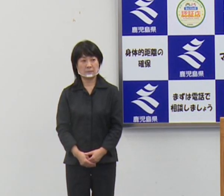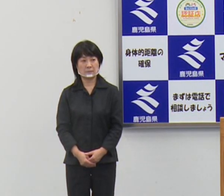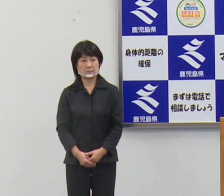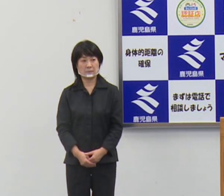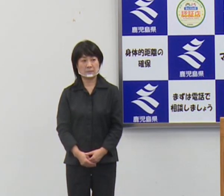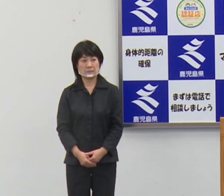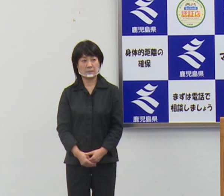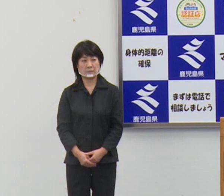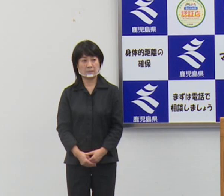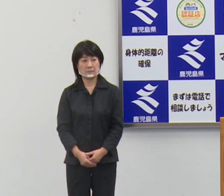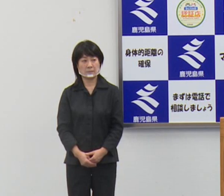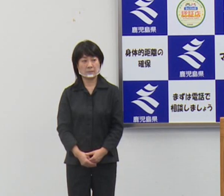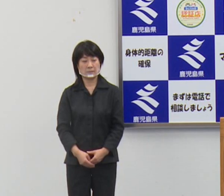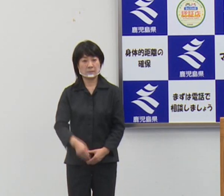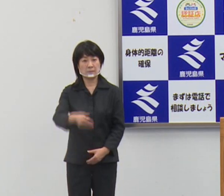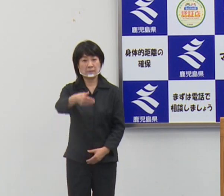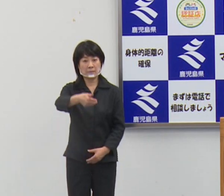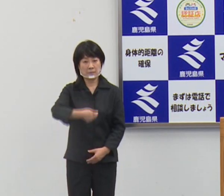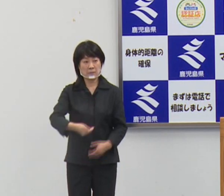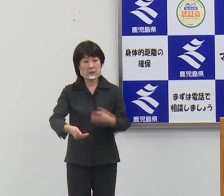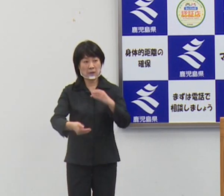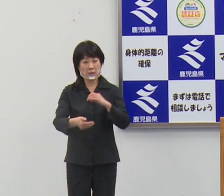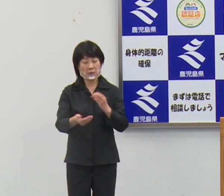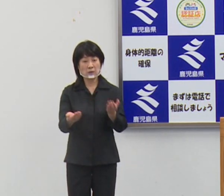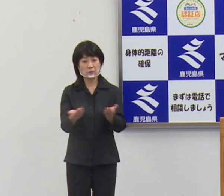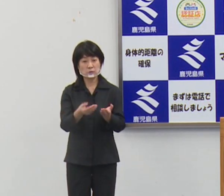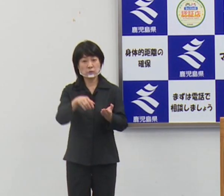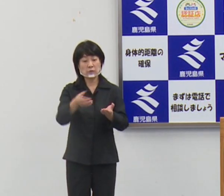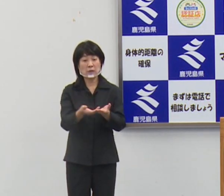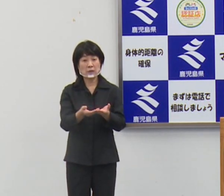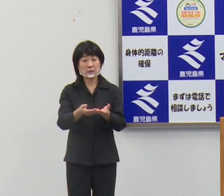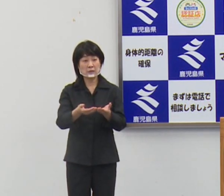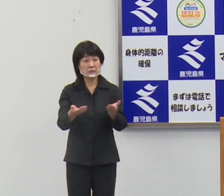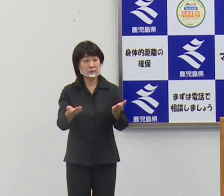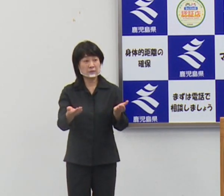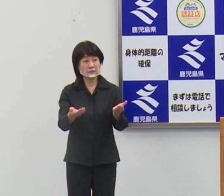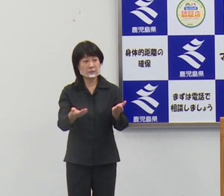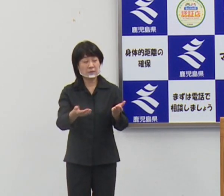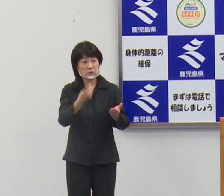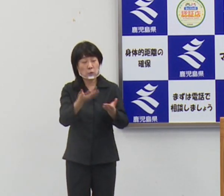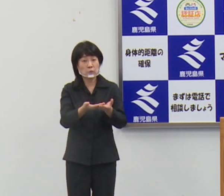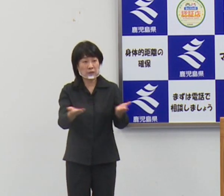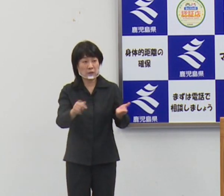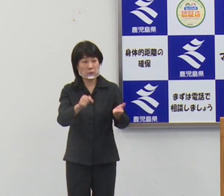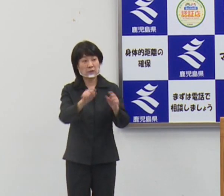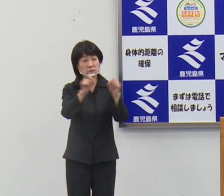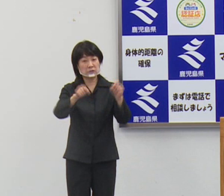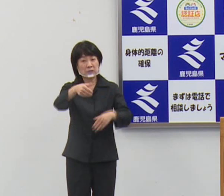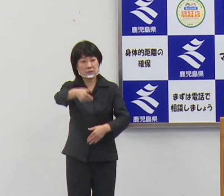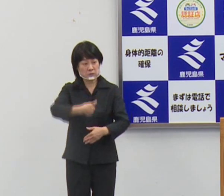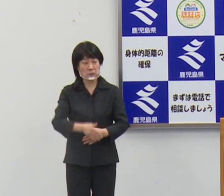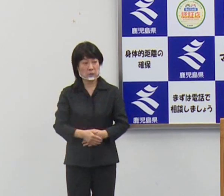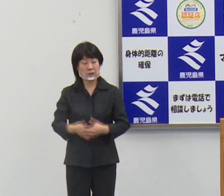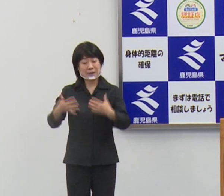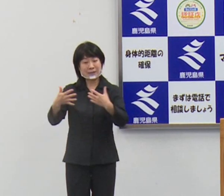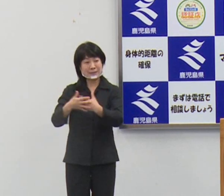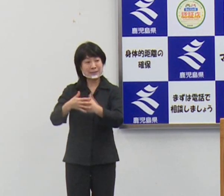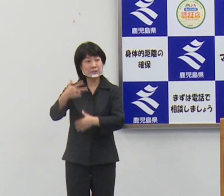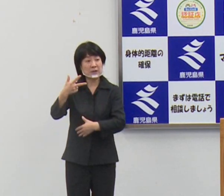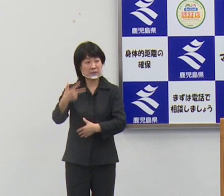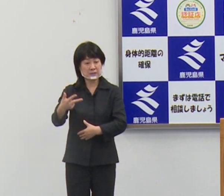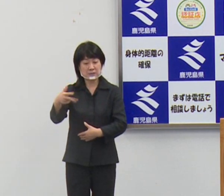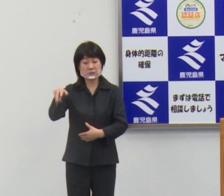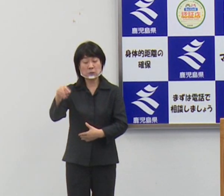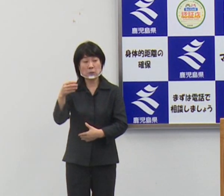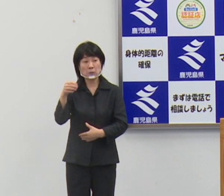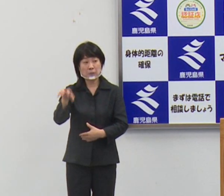どうでしたっけ、飲食店の公表のところだったんですけども、あ、過料も含めてですね、霧島市の2カ所は